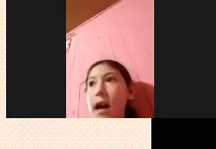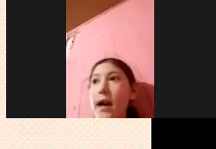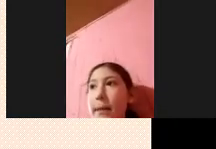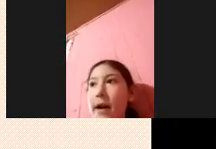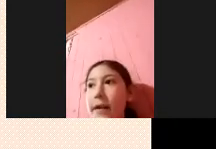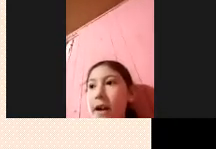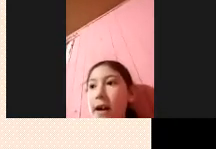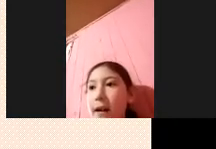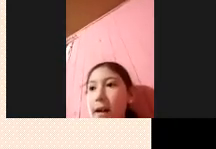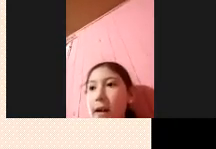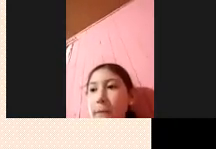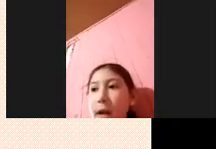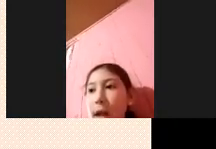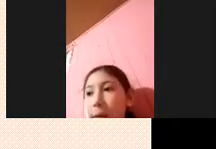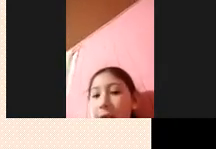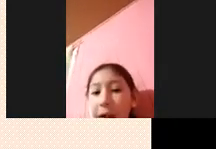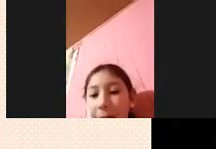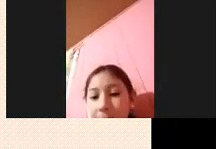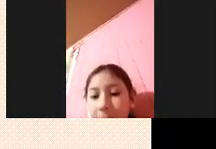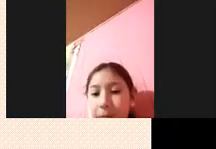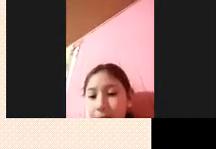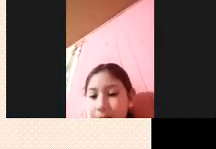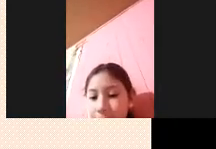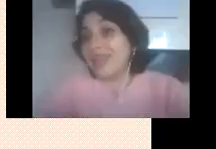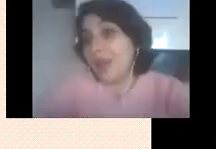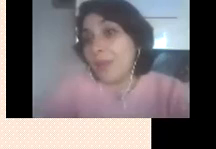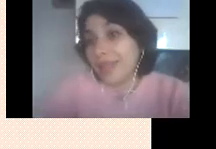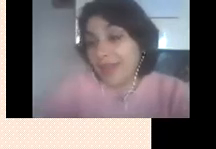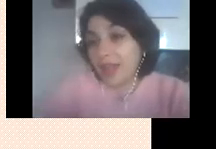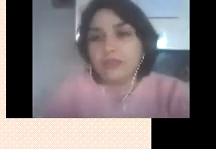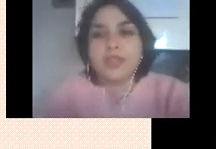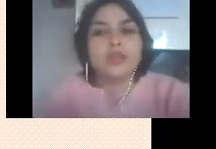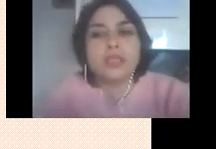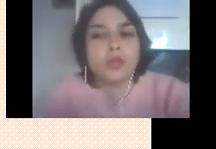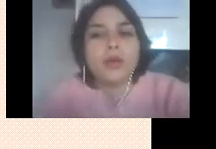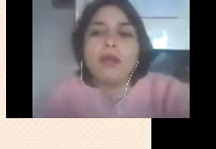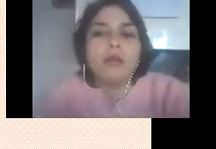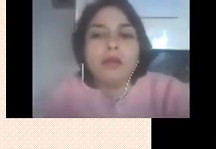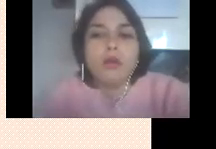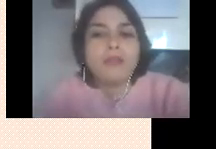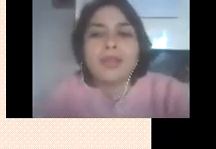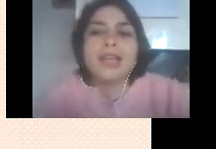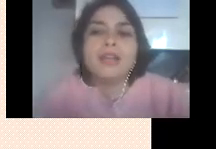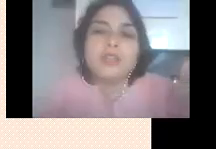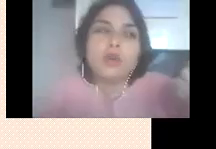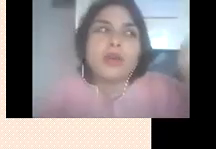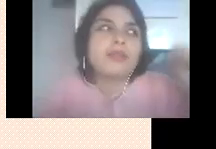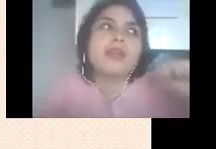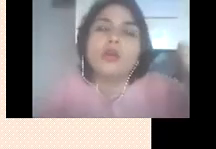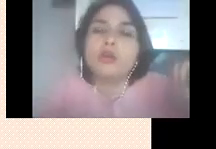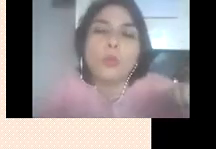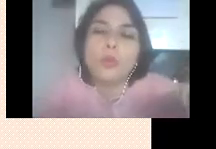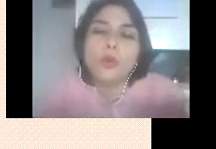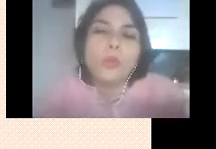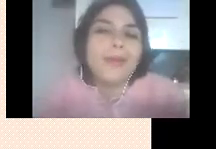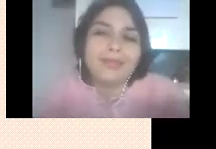tela, madera y vidrio. ¿Usó tela, madera y vidrio, te asegura? ¿O al final el vidrio, acuérdate que